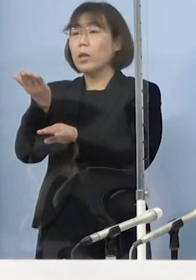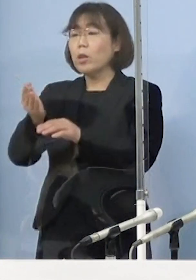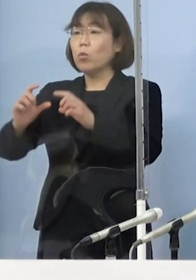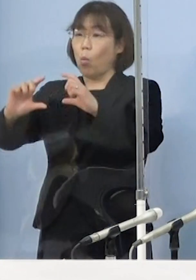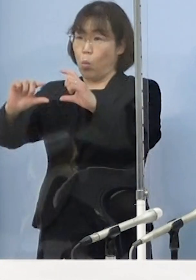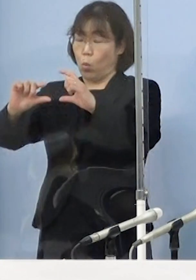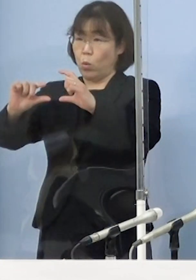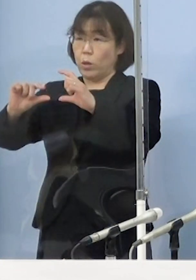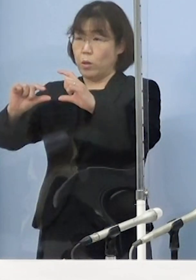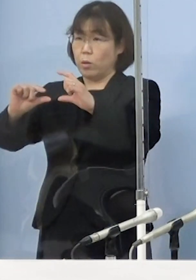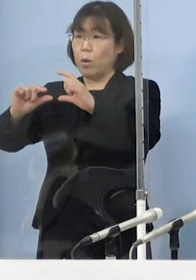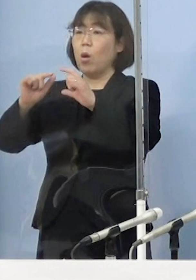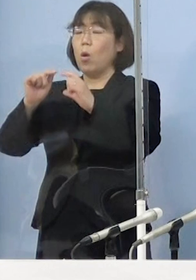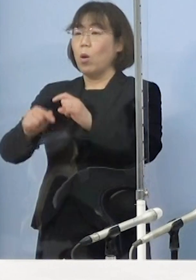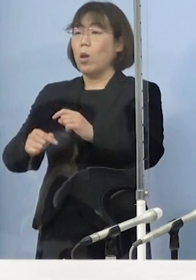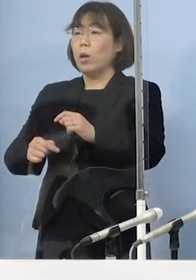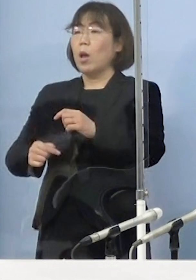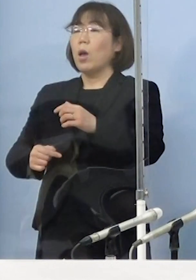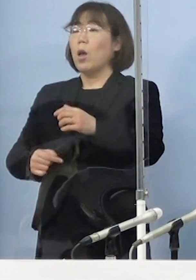合、これが